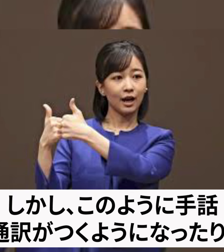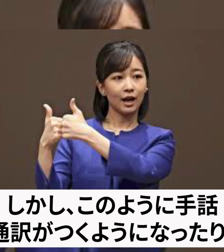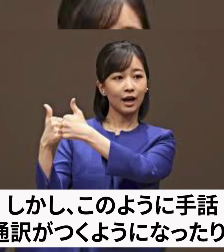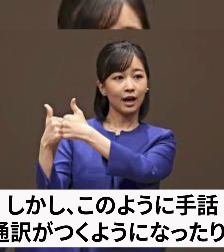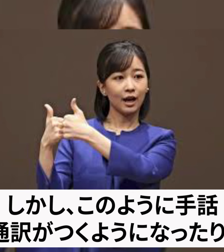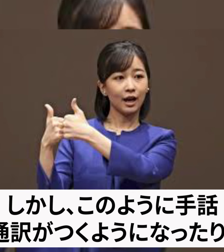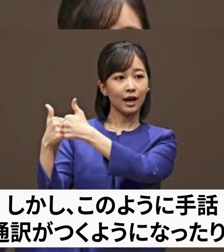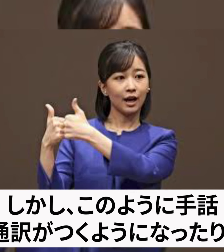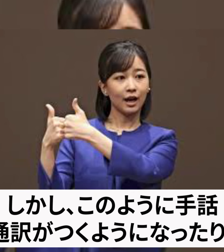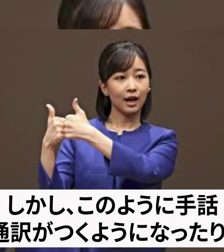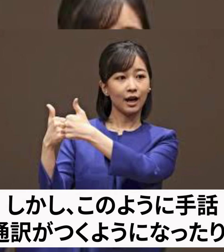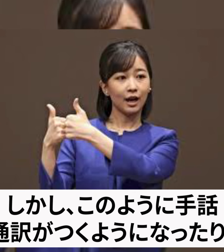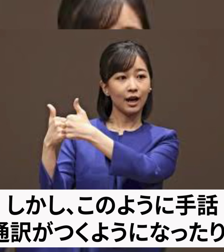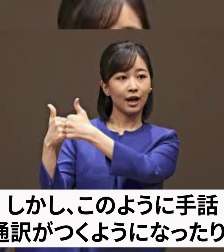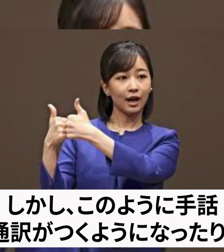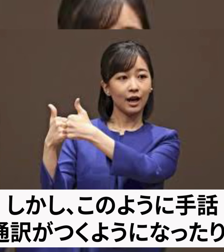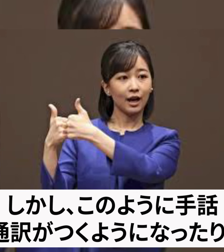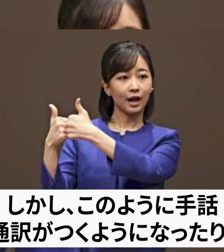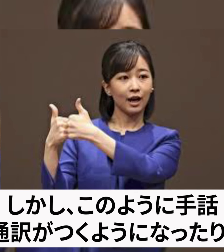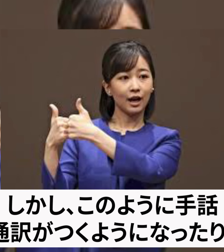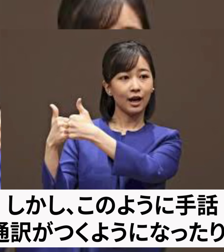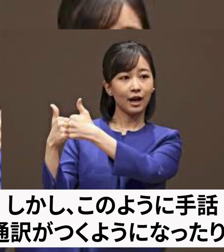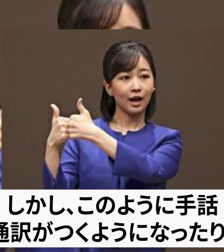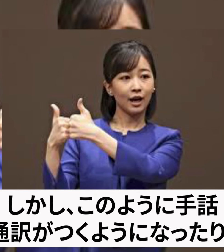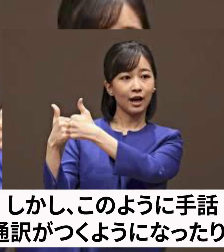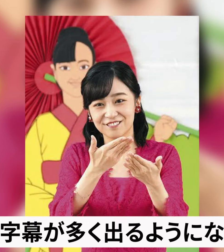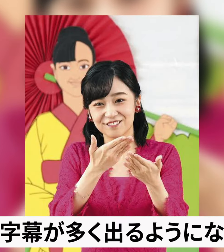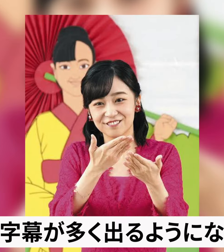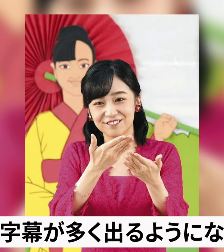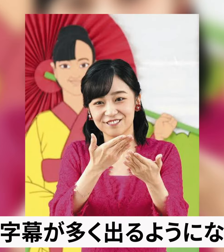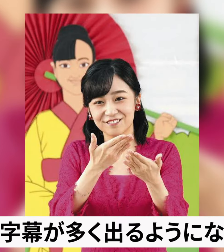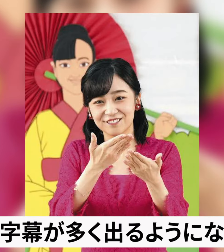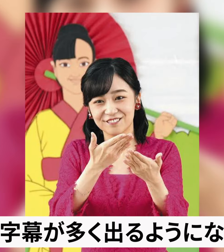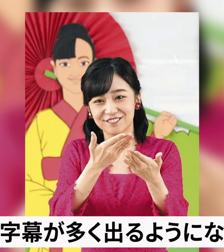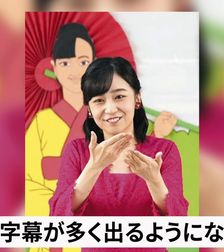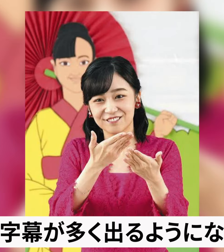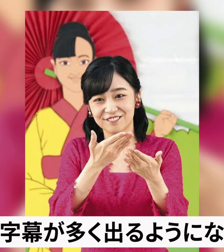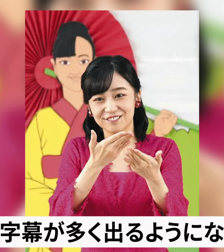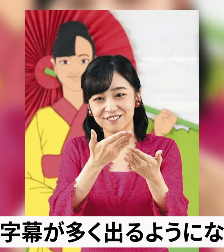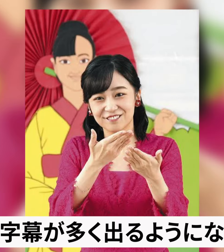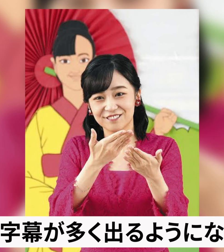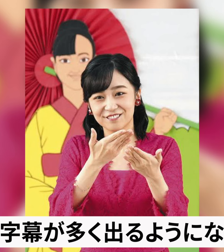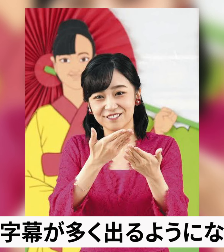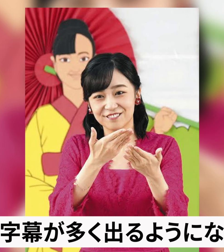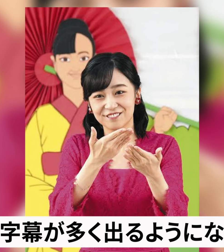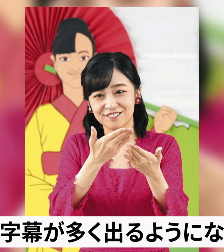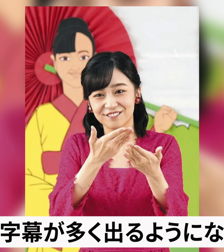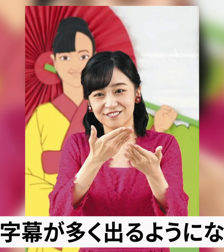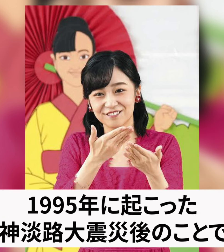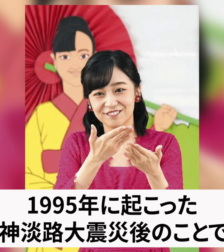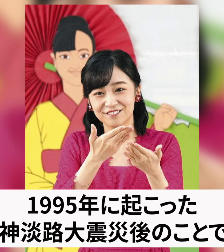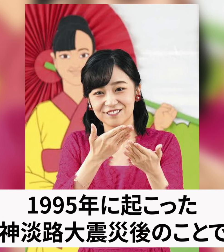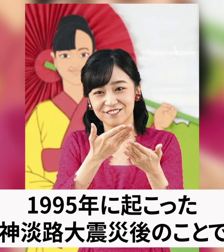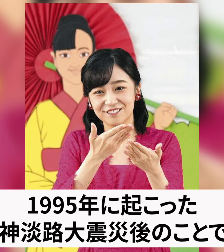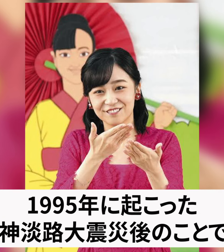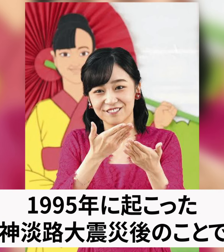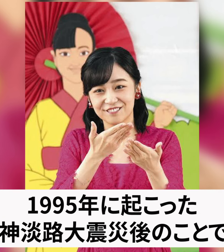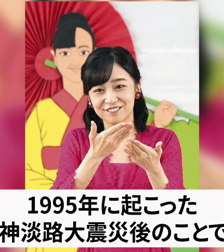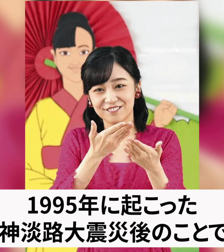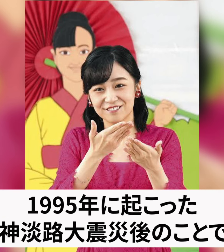かしこのように手話通訳がつくようになったり、テレビに字幕が多く出るようになったのは1995年に